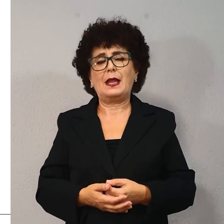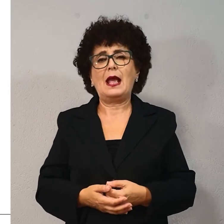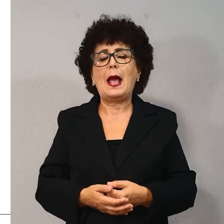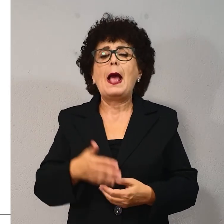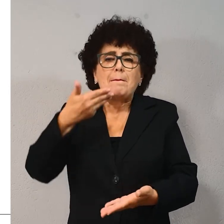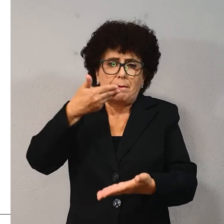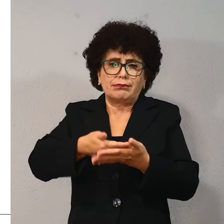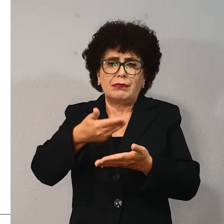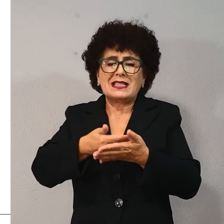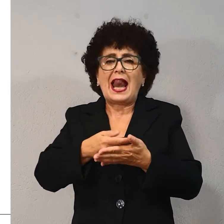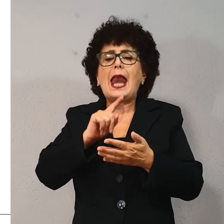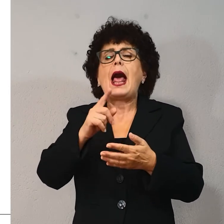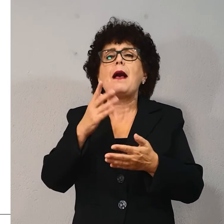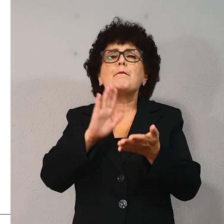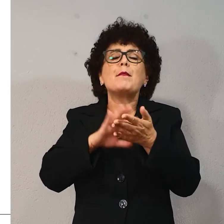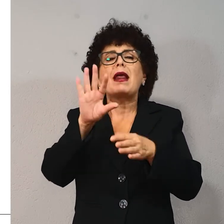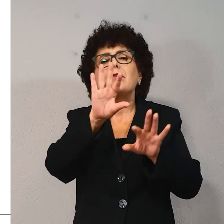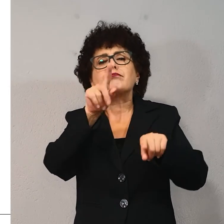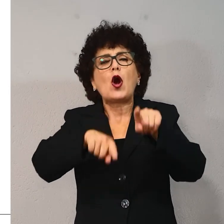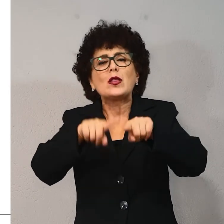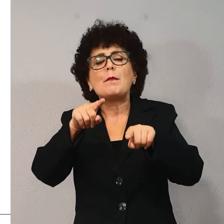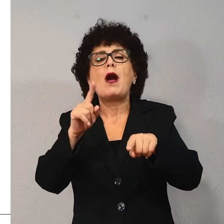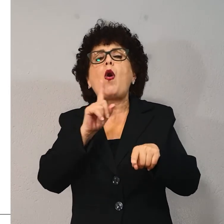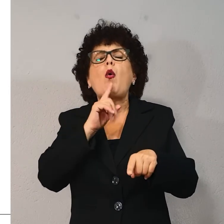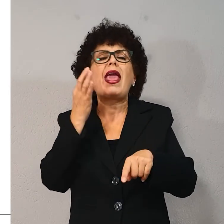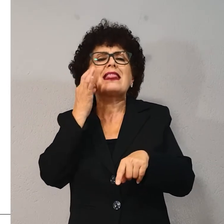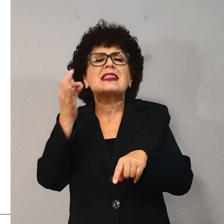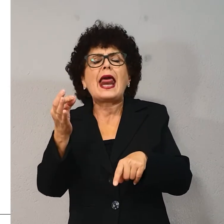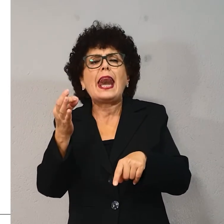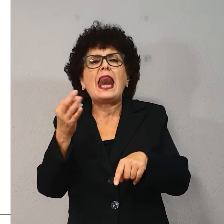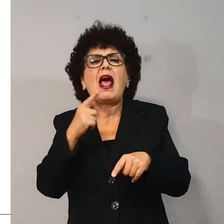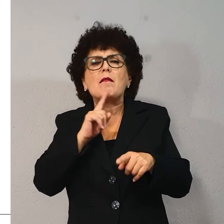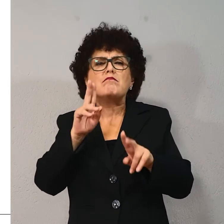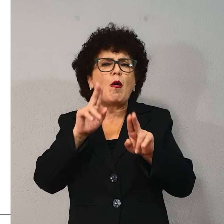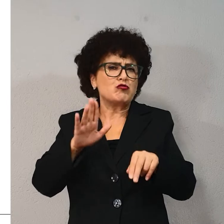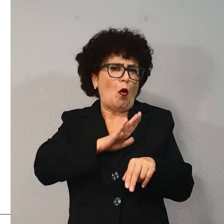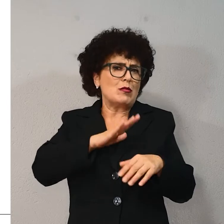Метод базиран на плодни денови. Како функционира?